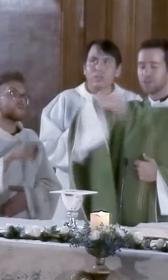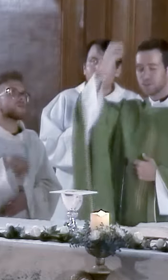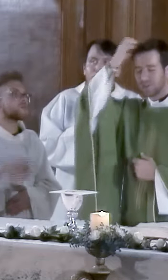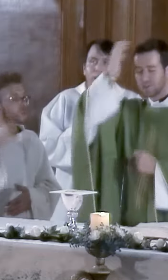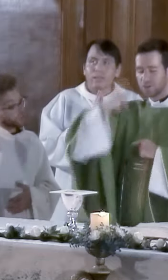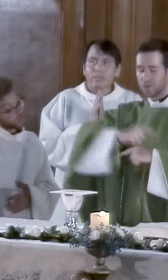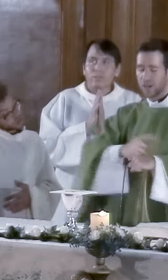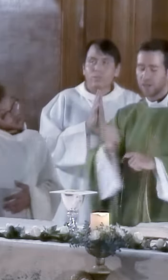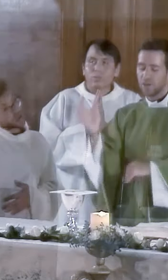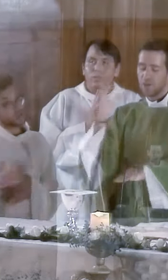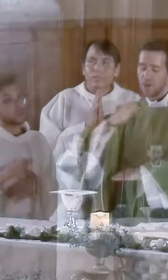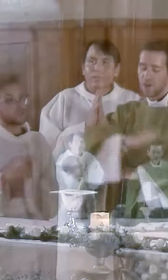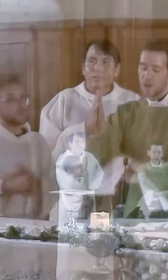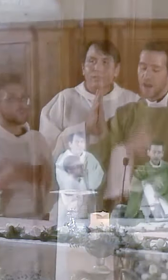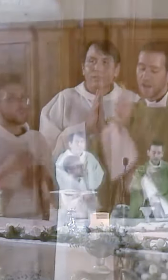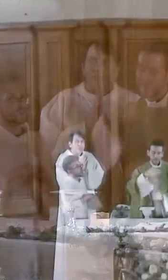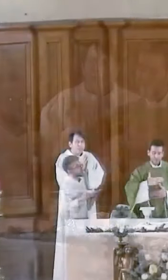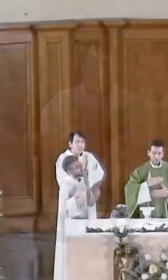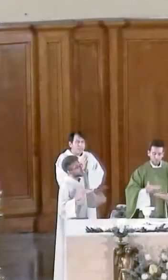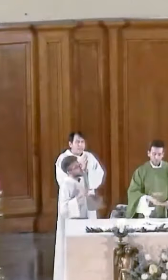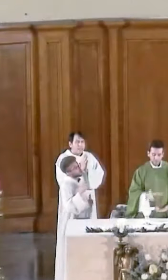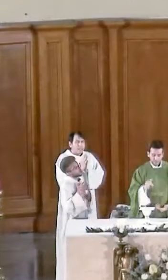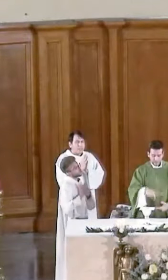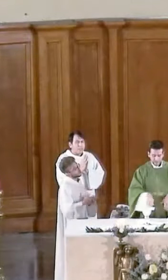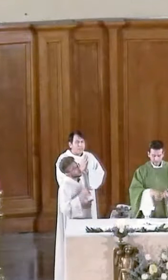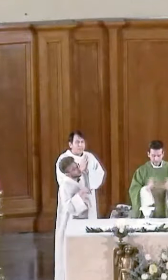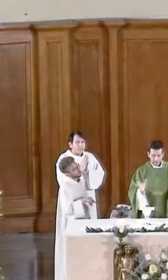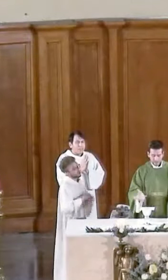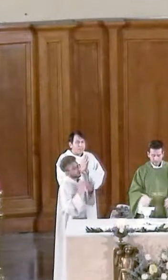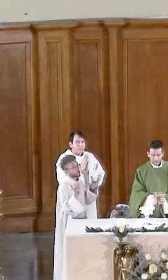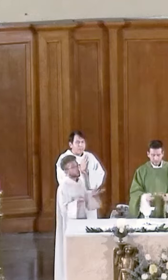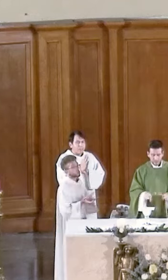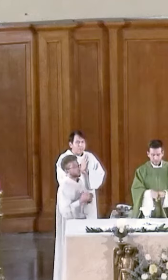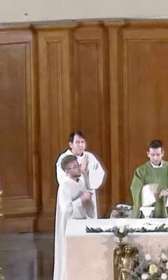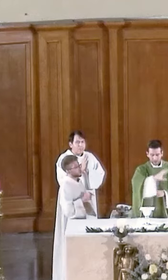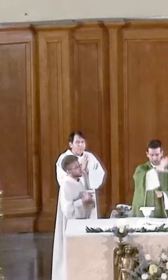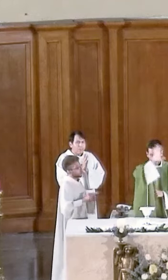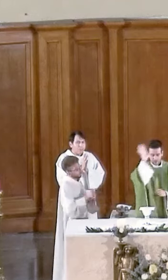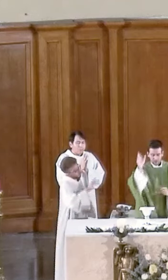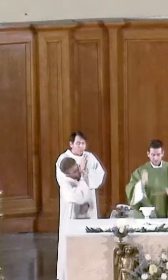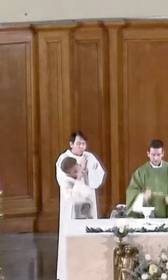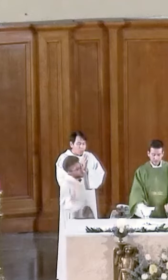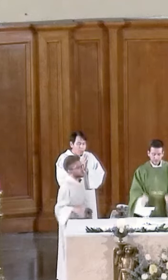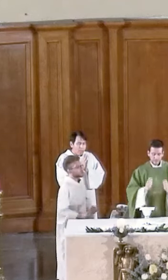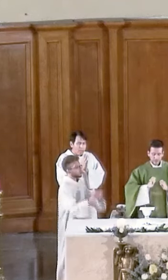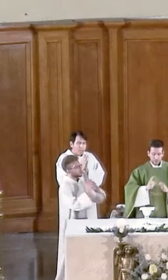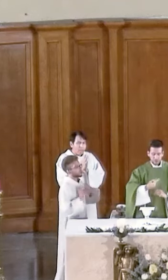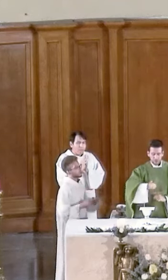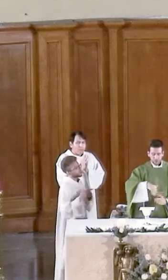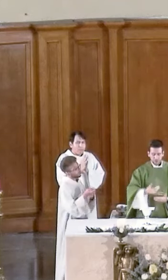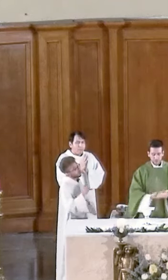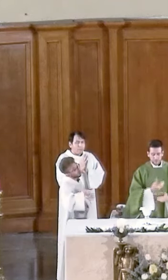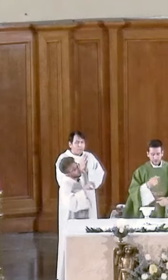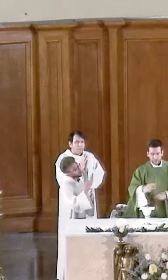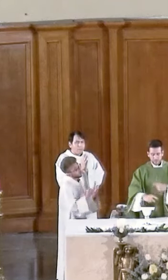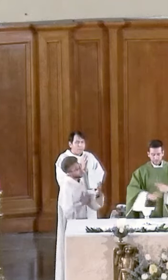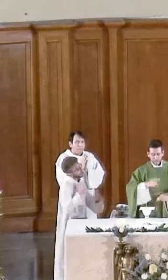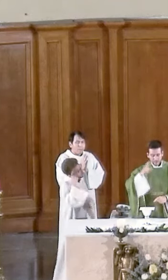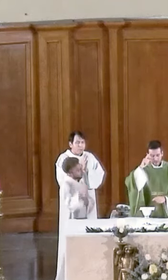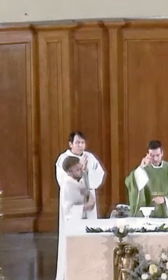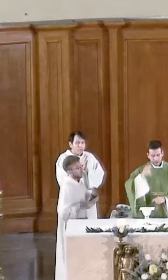a nosotros tu reino, hágase tu voluntad en la tierra como en el cielo. Danos hoy nuestro